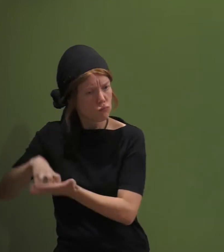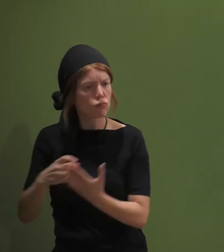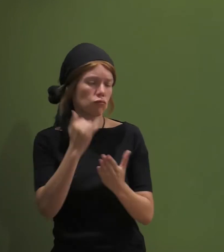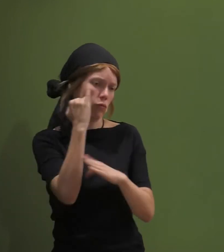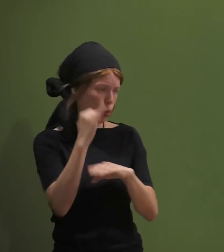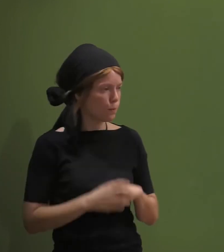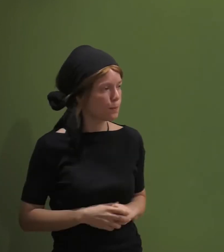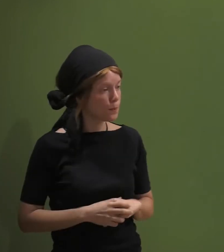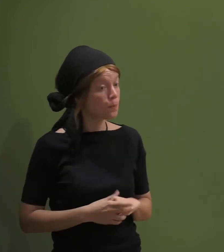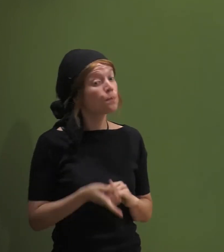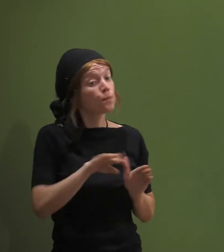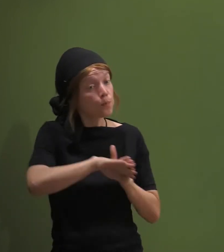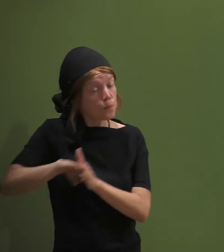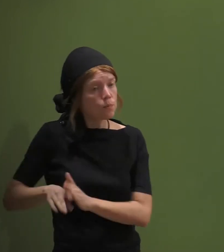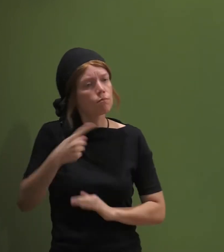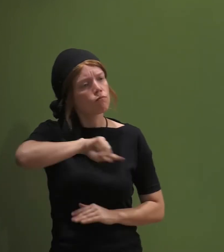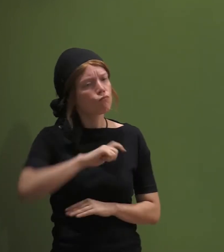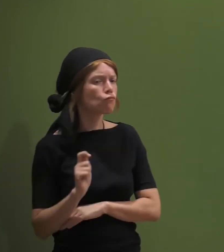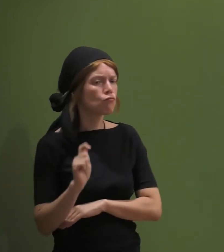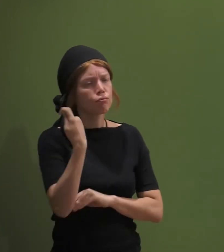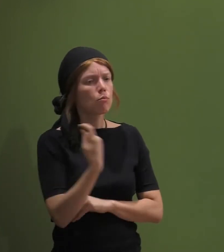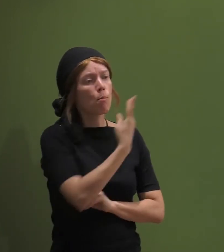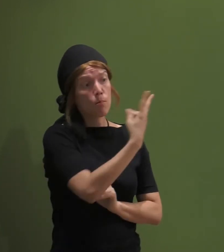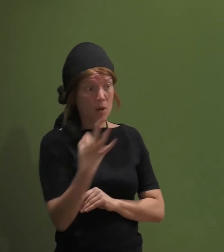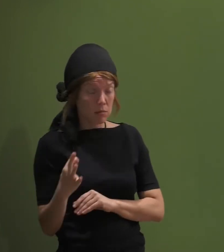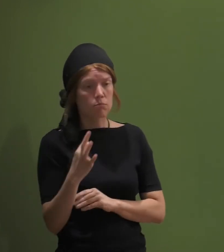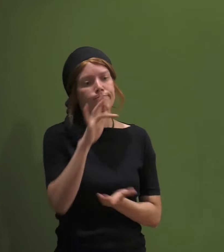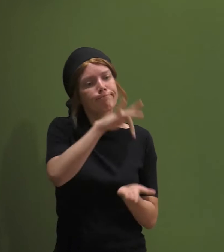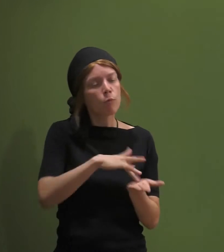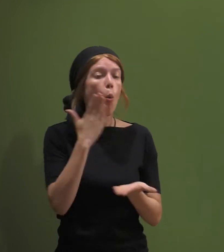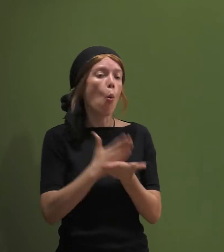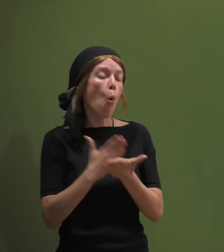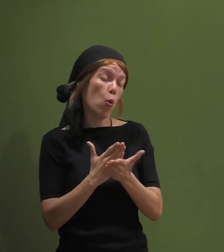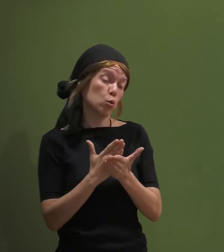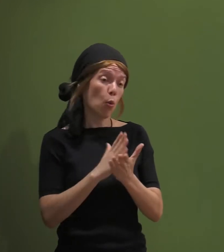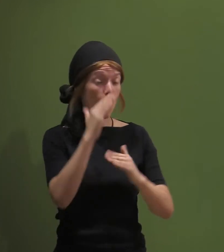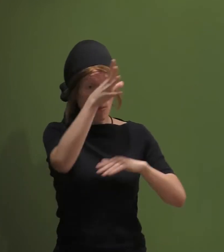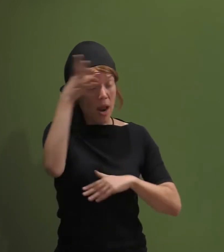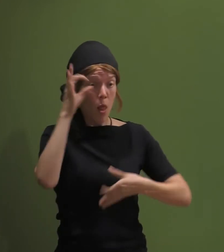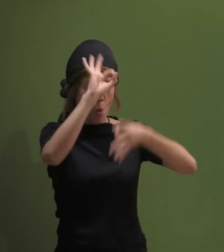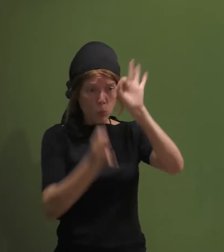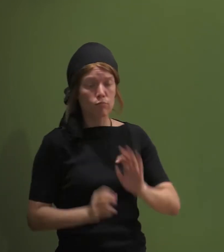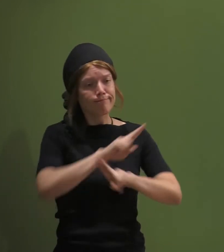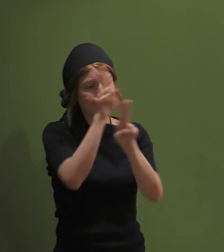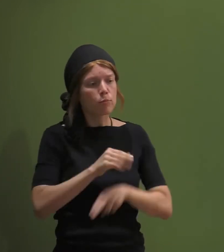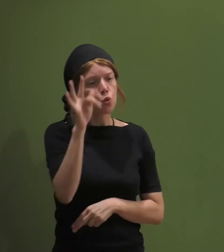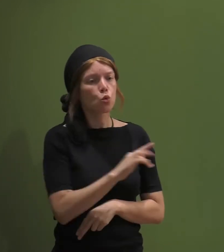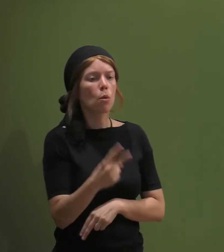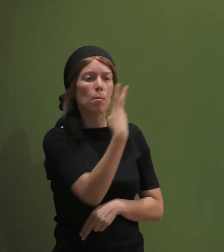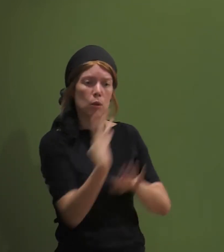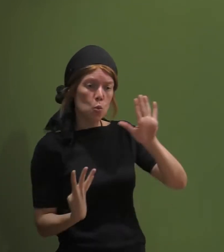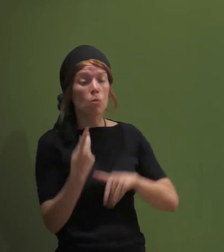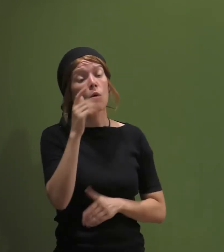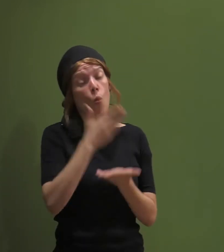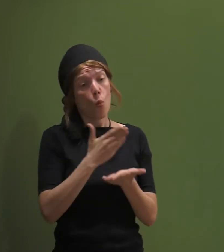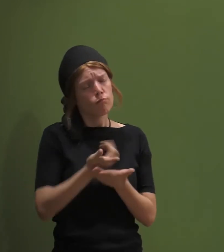títulos. Por otra parte, hemos alcanzado la vigésima edición de los cursos de verano-otoño internacionales, con un total de 29